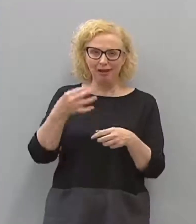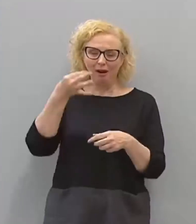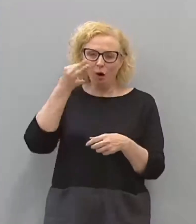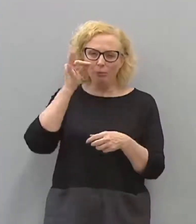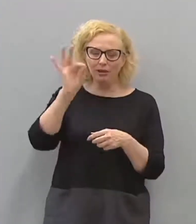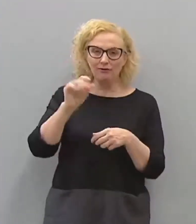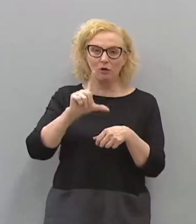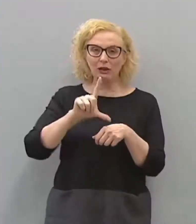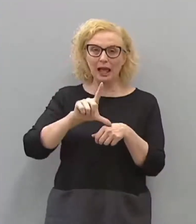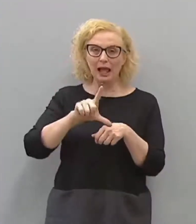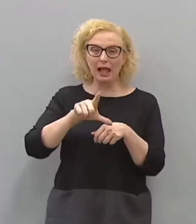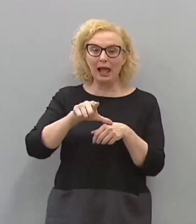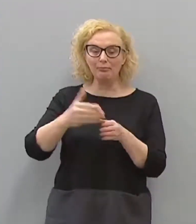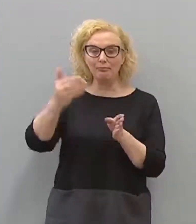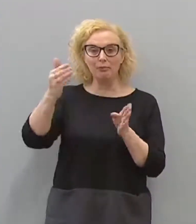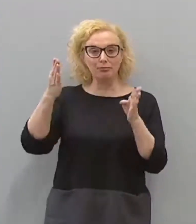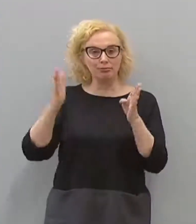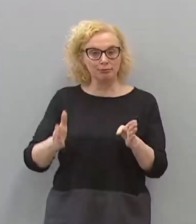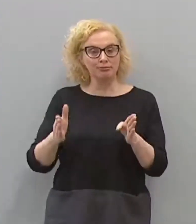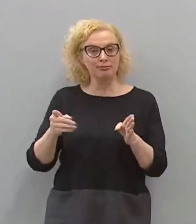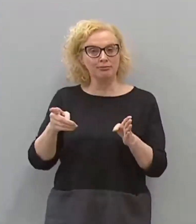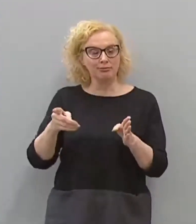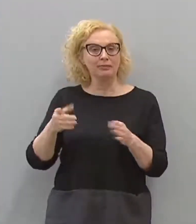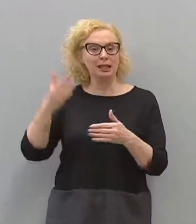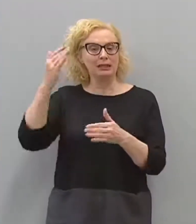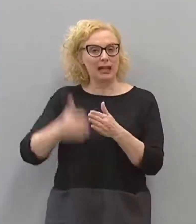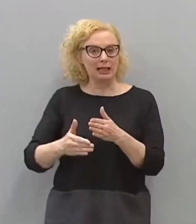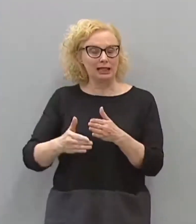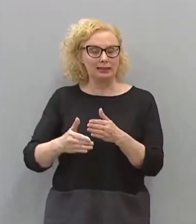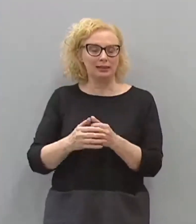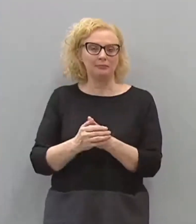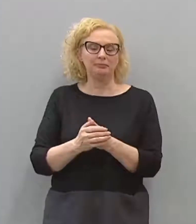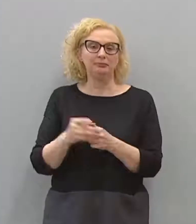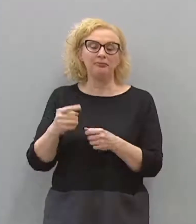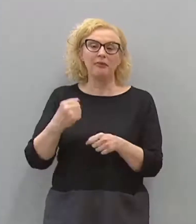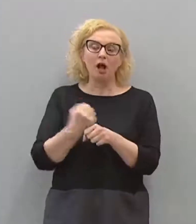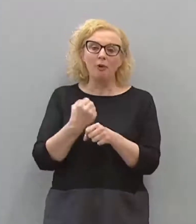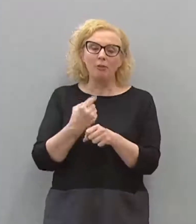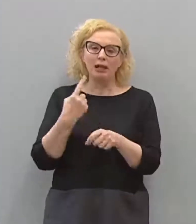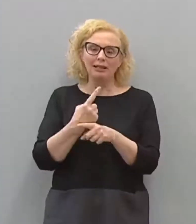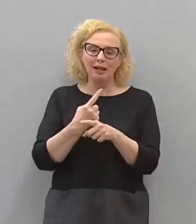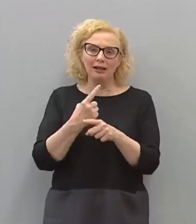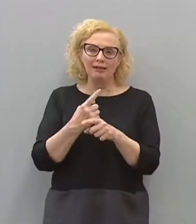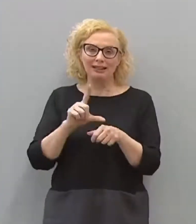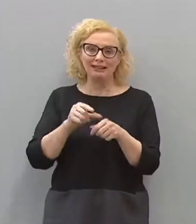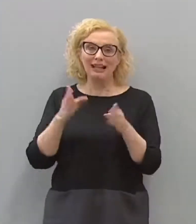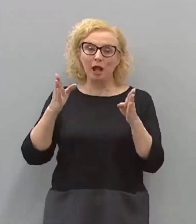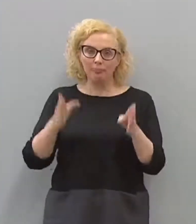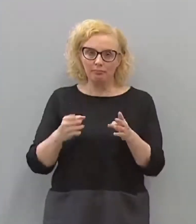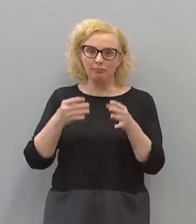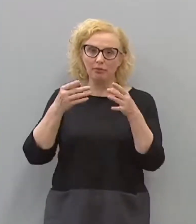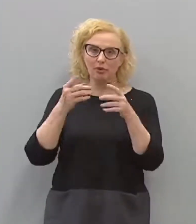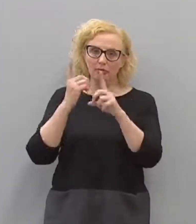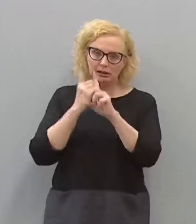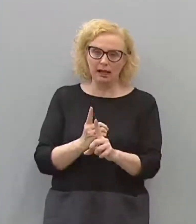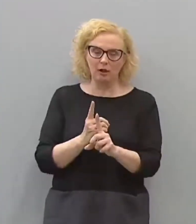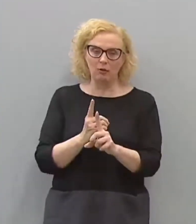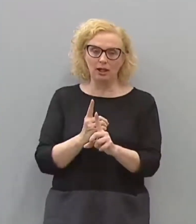realizzazione dell'opera e opere che dovrà realizzate essere realizzata in queste con queste tempistiche anche perché probabilmente